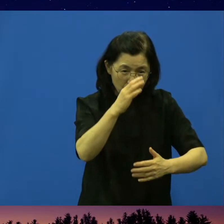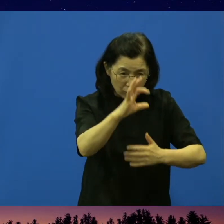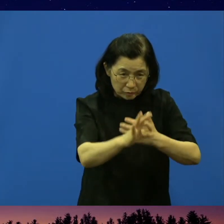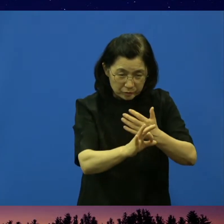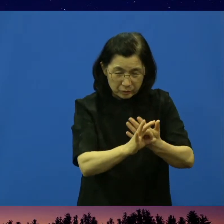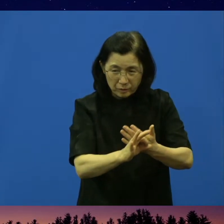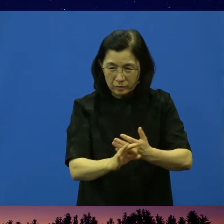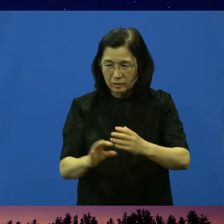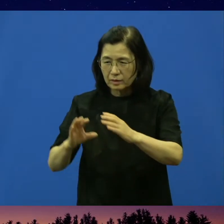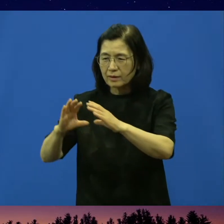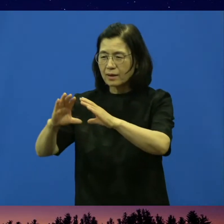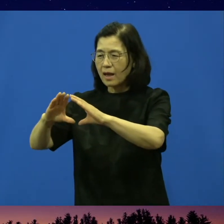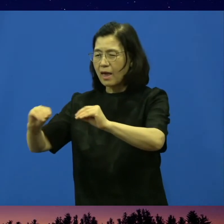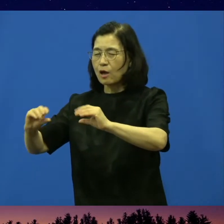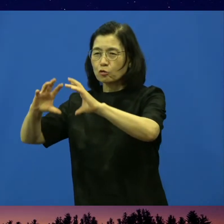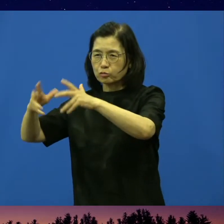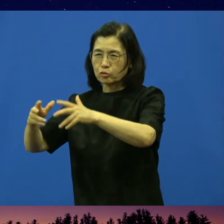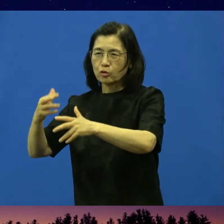보여야